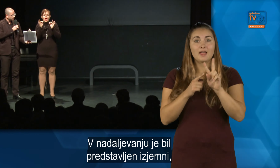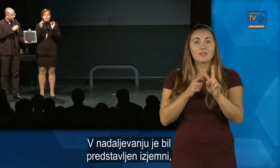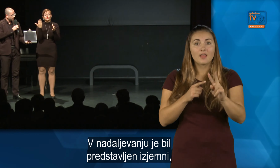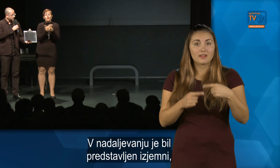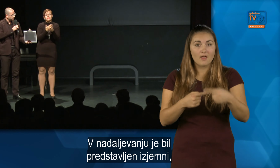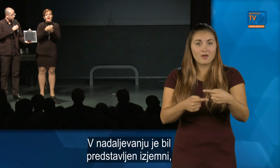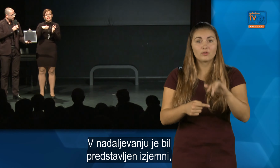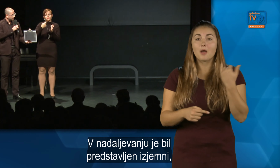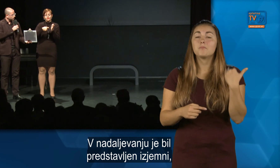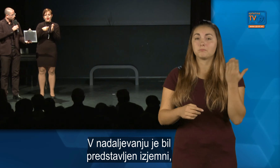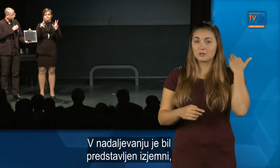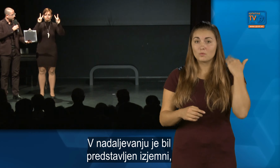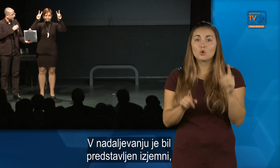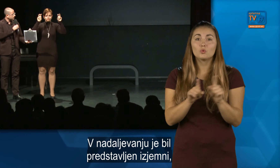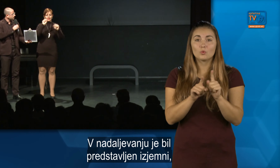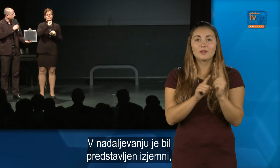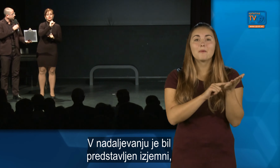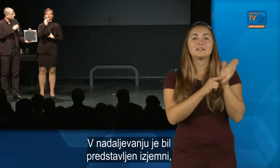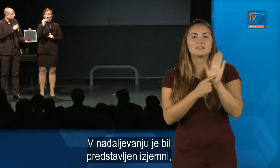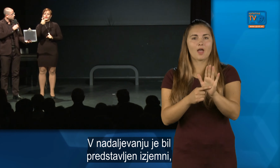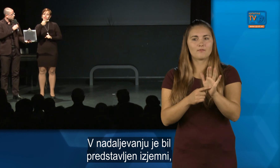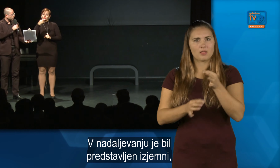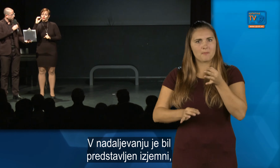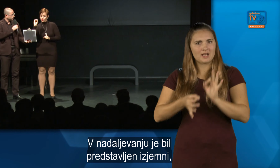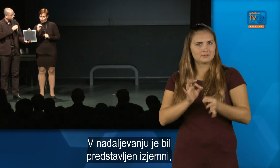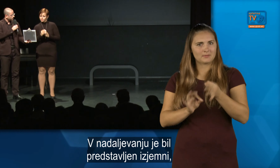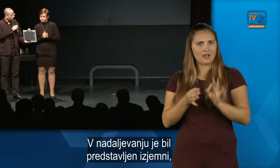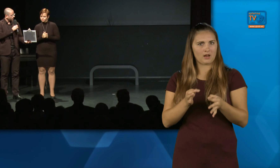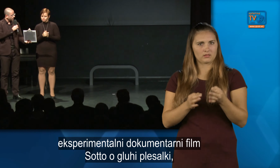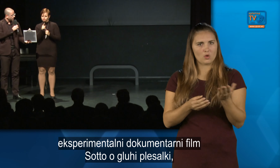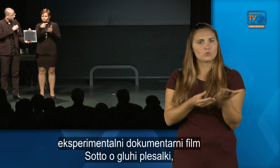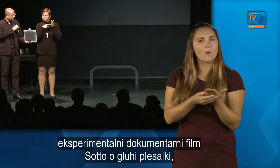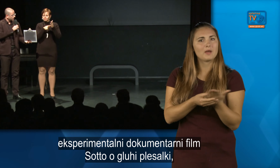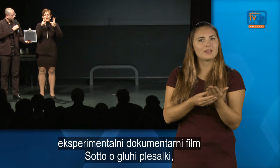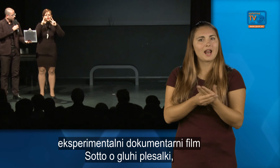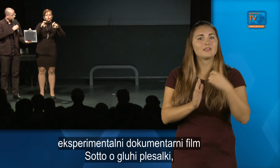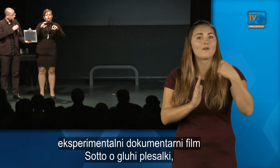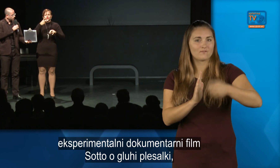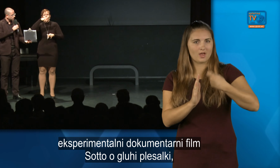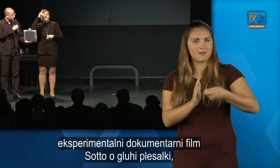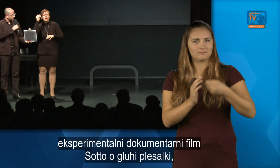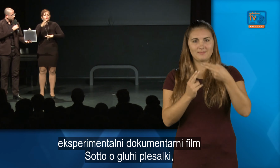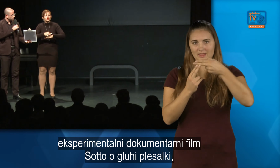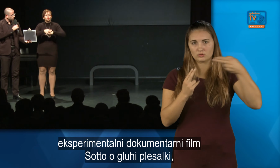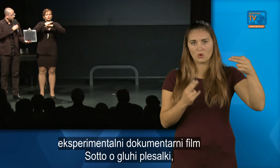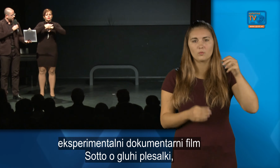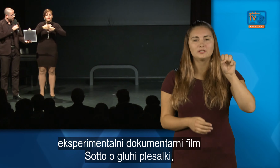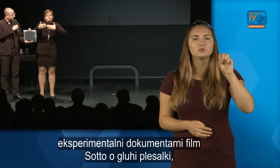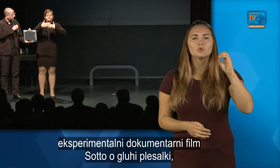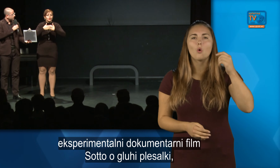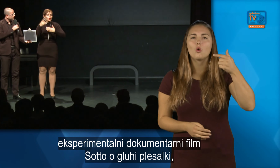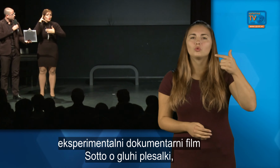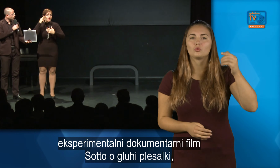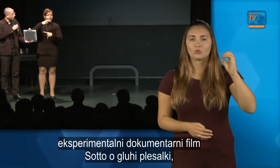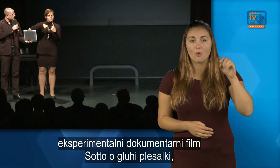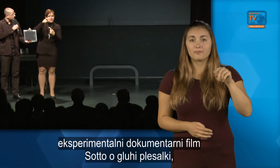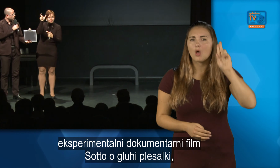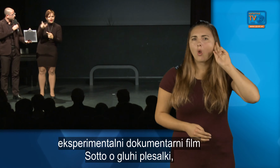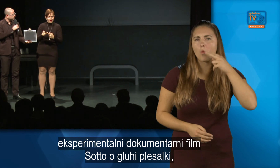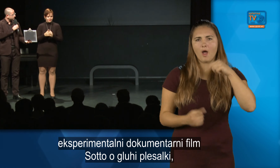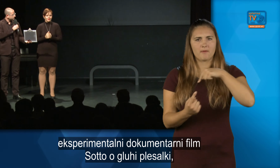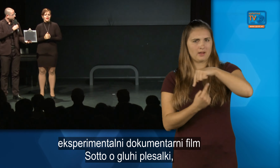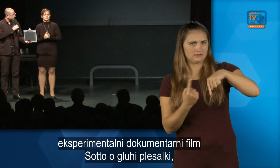V nadaljevanju je bil predstavljen eksperimentalni dokumentarni film Soto o gluhi plesalki